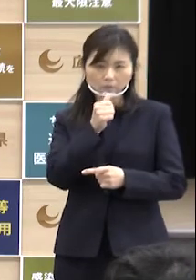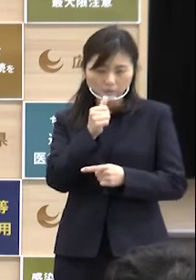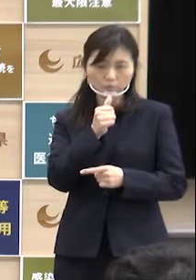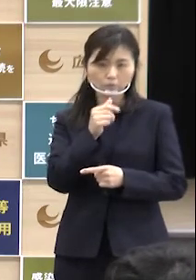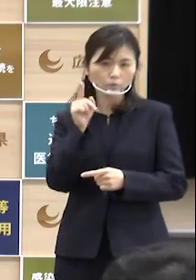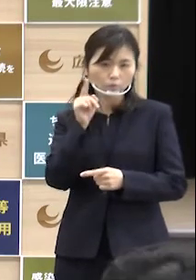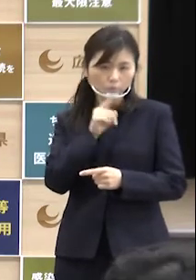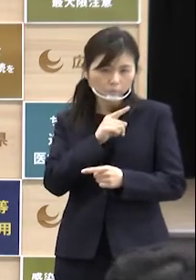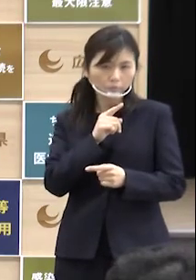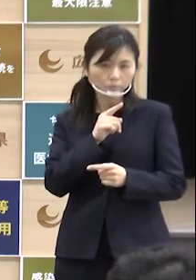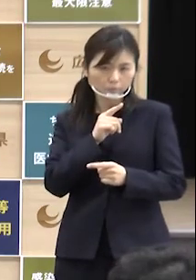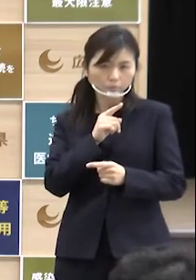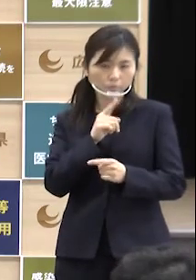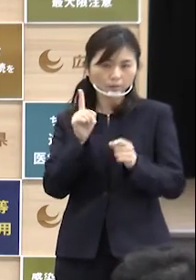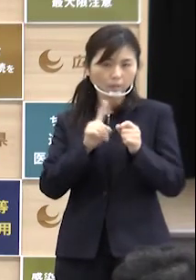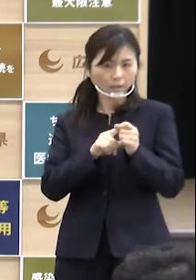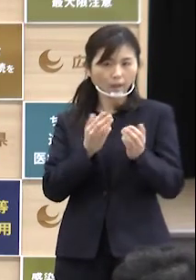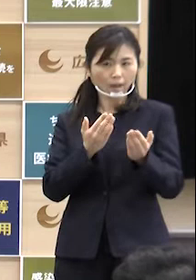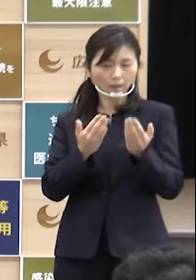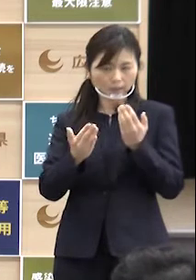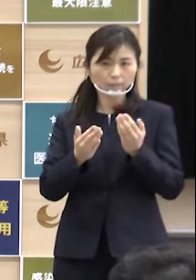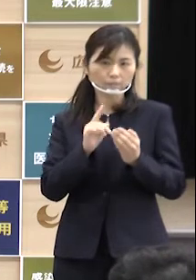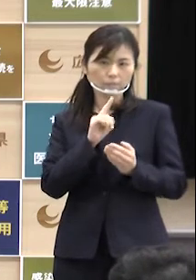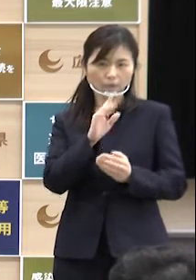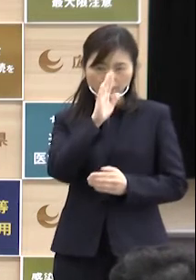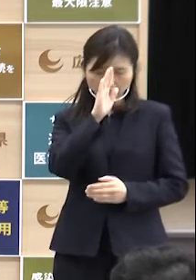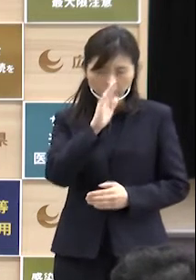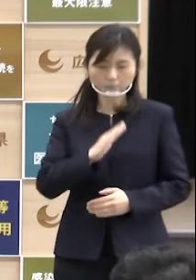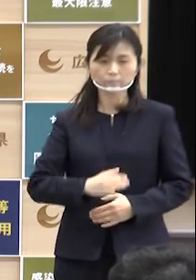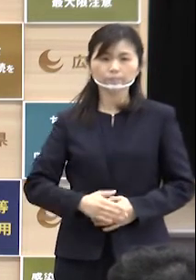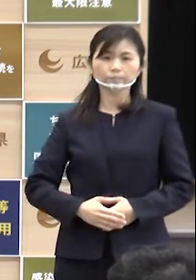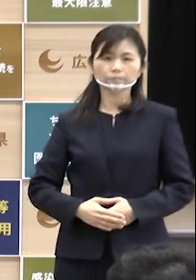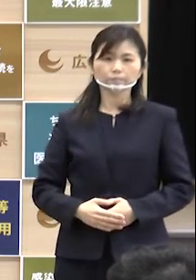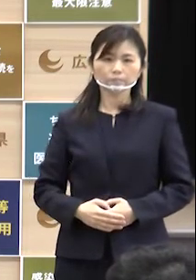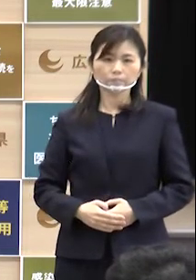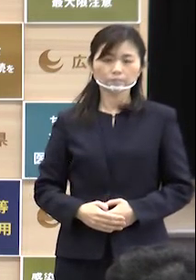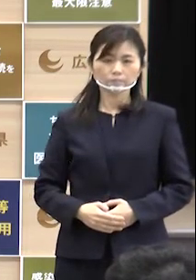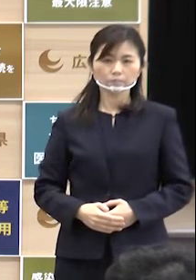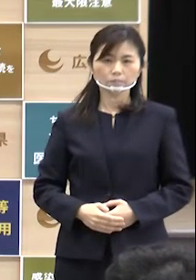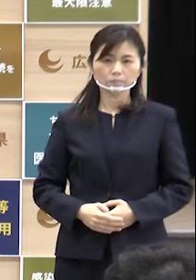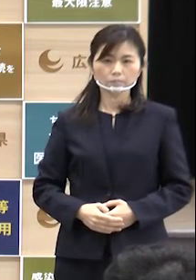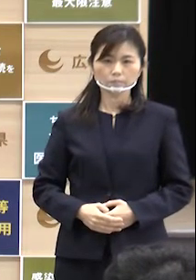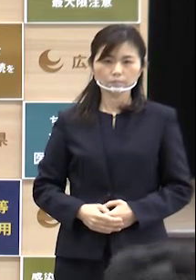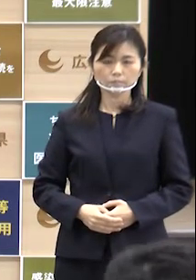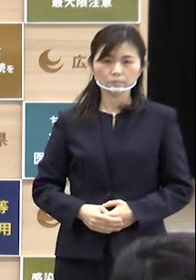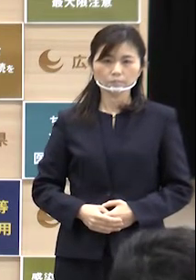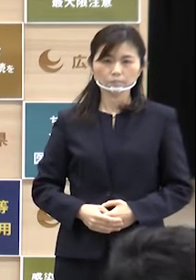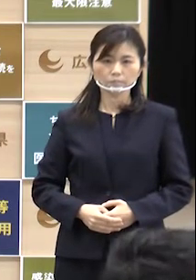訳しやすいよう質問をはっきりとおっしゃっていただけますようお願いいたします。